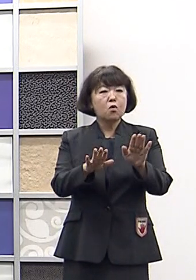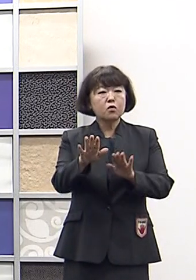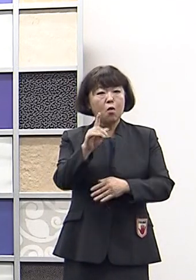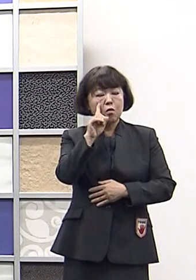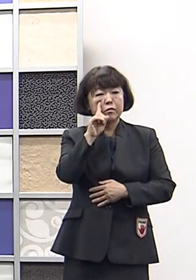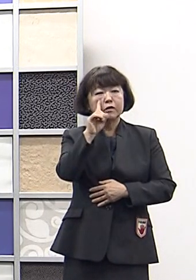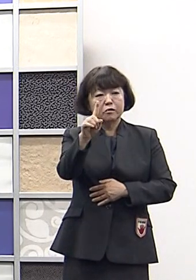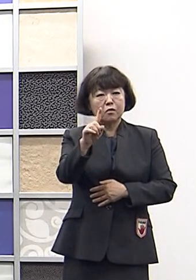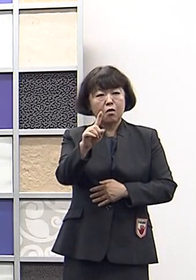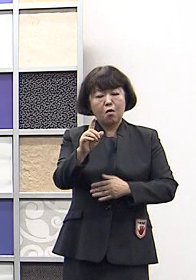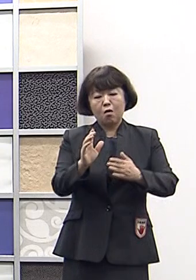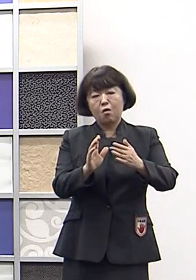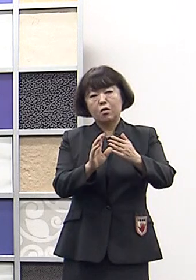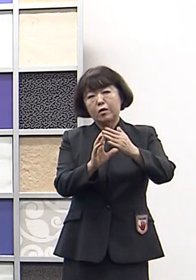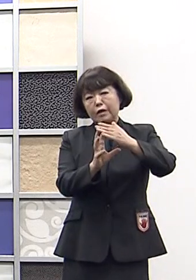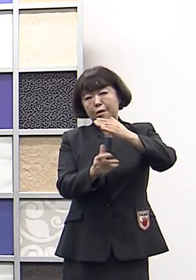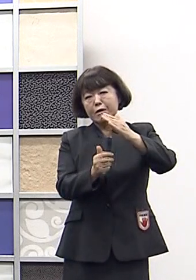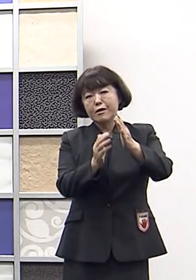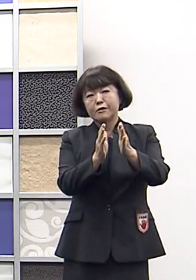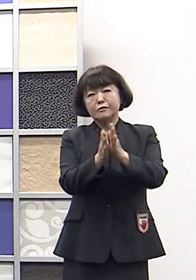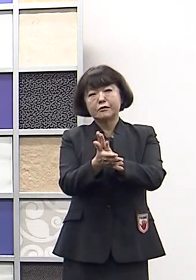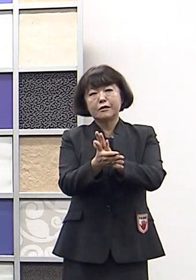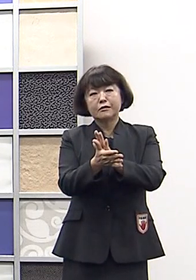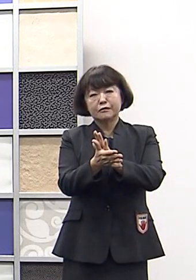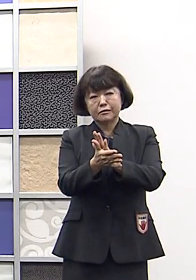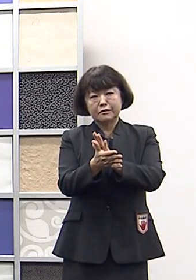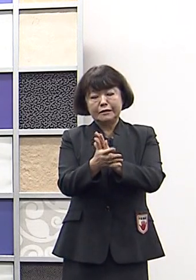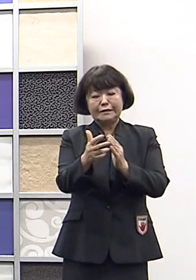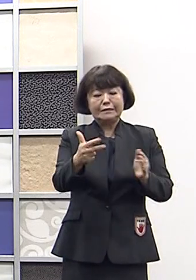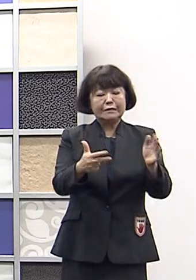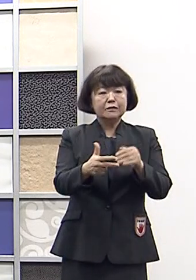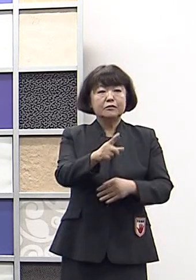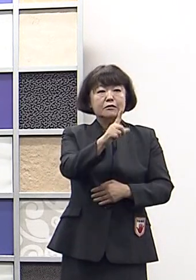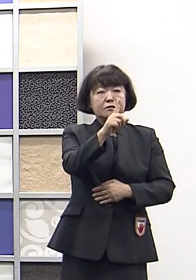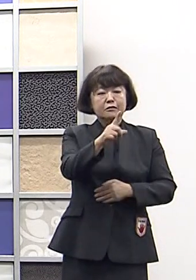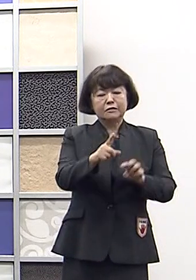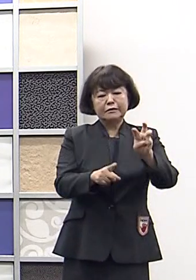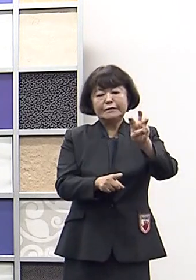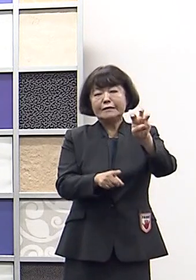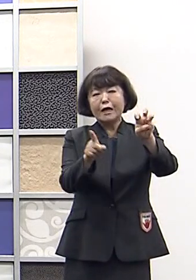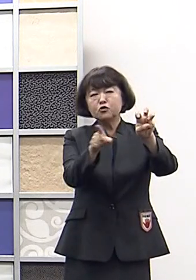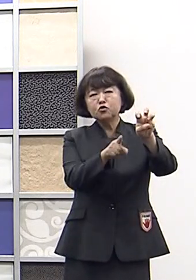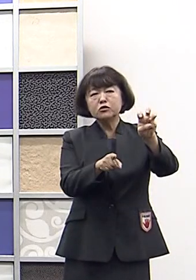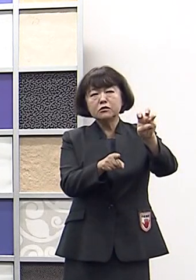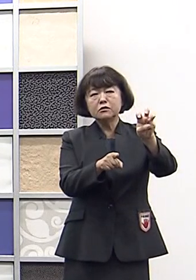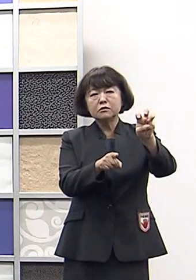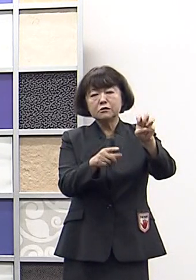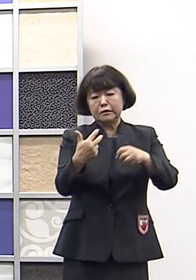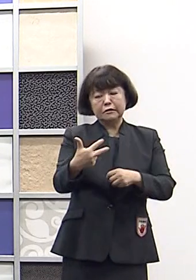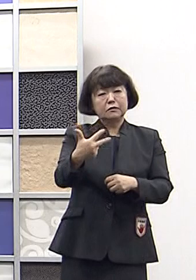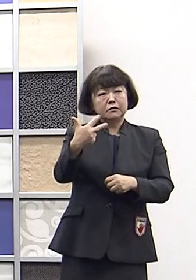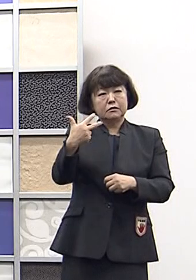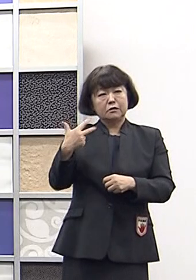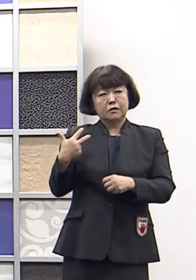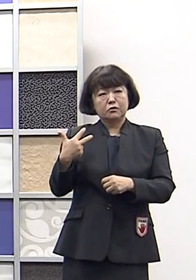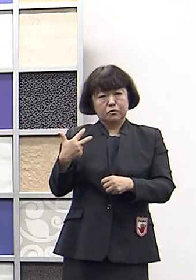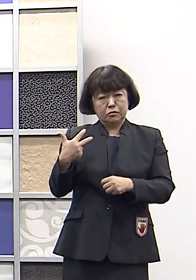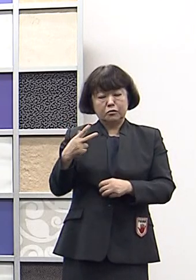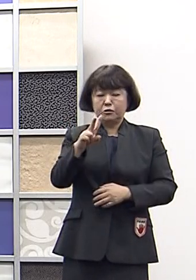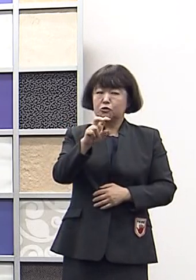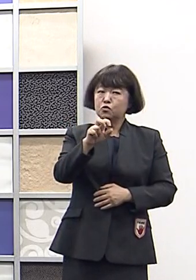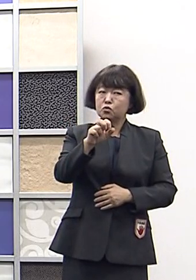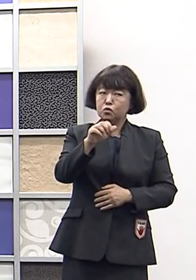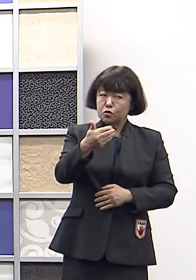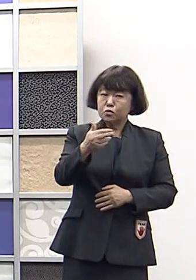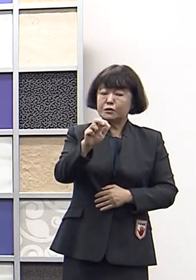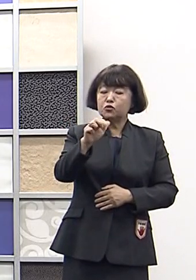数量を取ると、1節あたり30人になるような勢いが、先週28点とか29とかっていう数字だったん